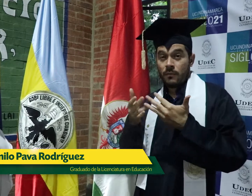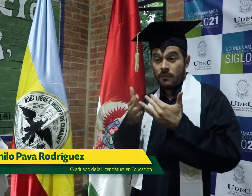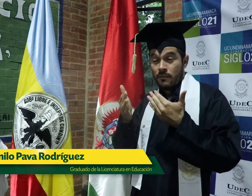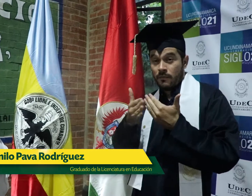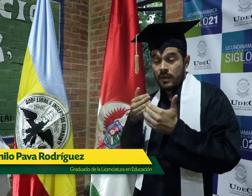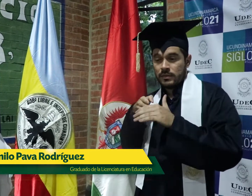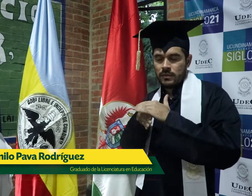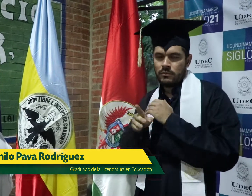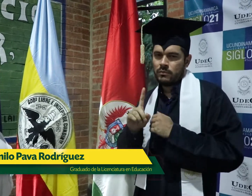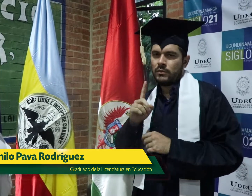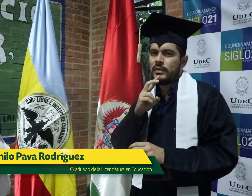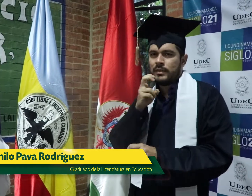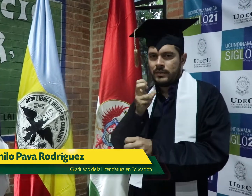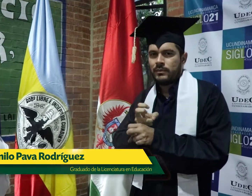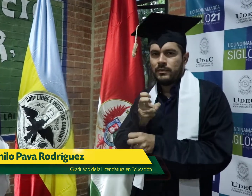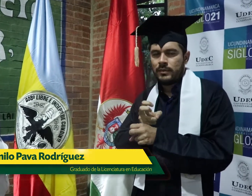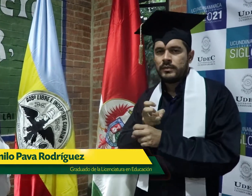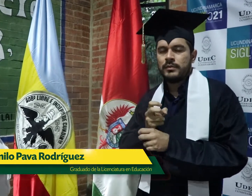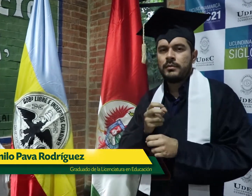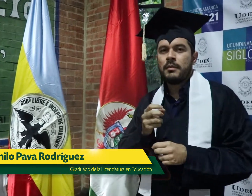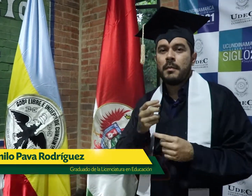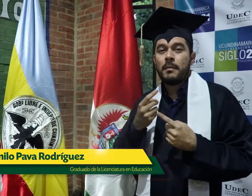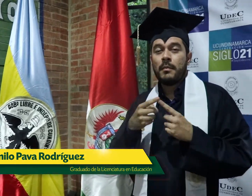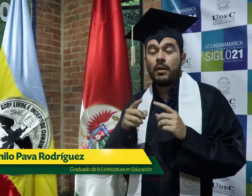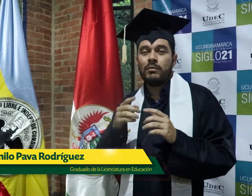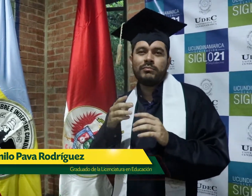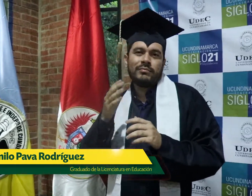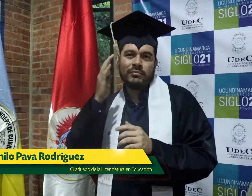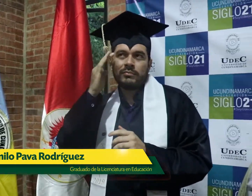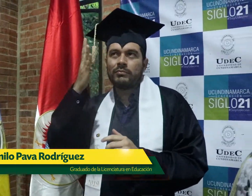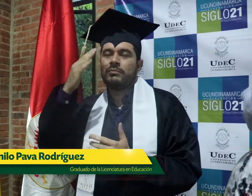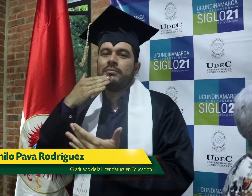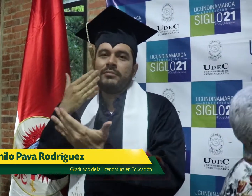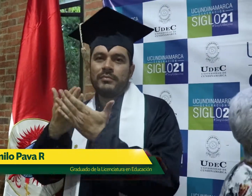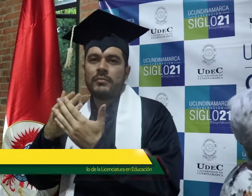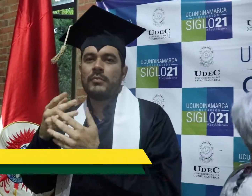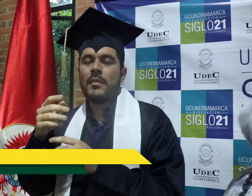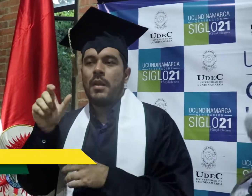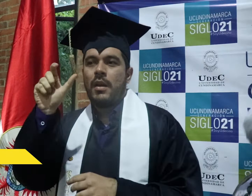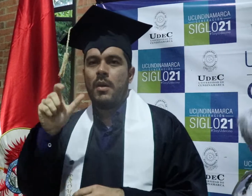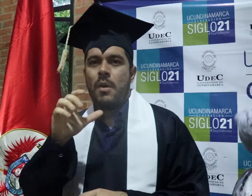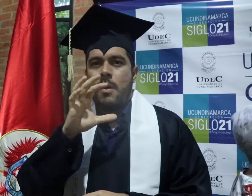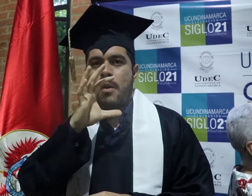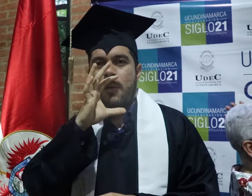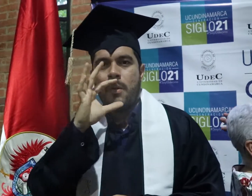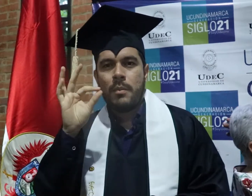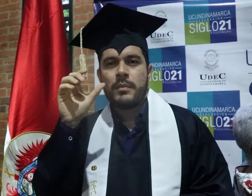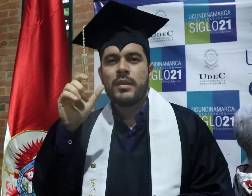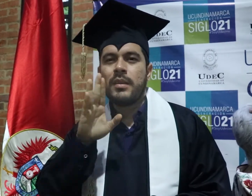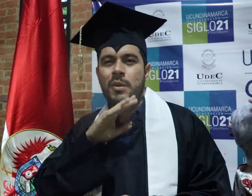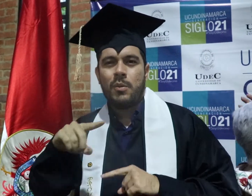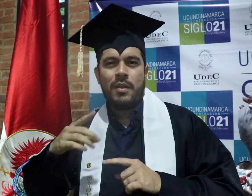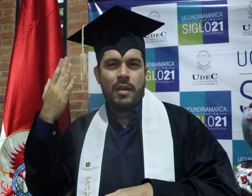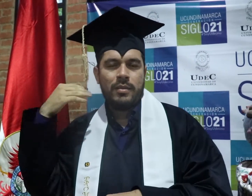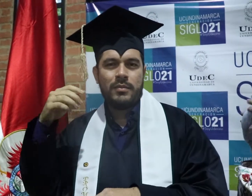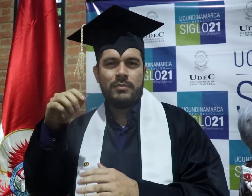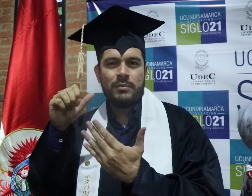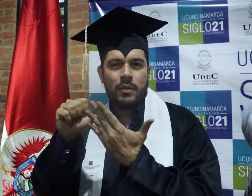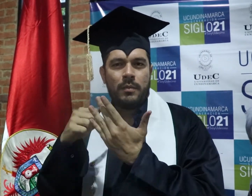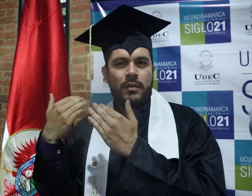Cuando ingresé el proceso en la universidad, pues soy sincero, no es fácil, pero doy gracias a Dios que pues me encontré con una